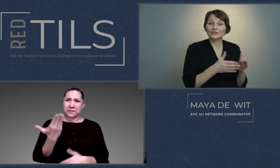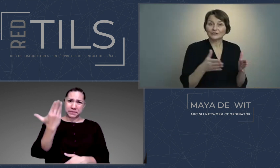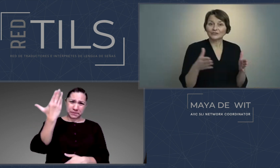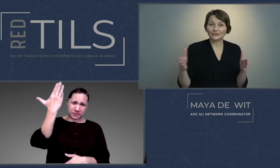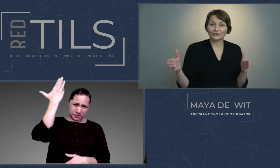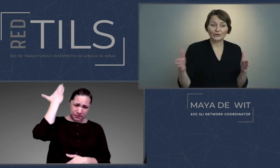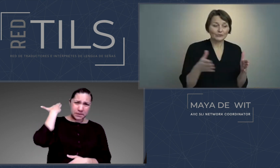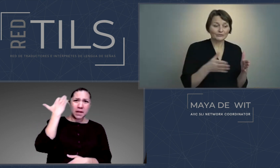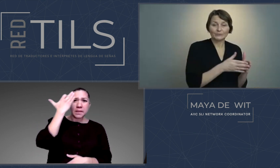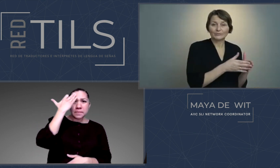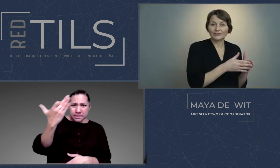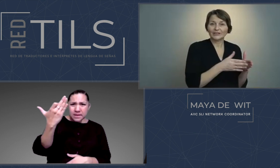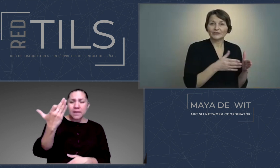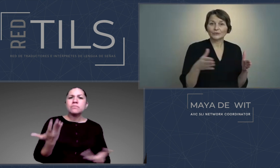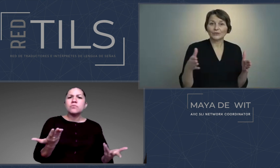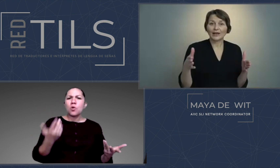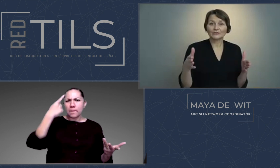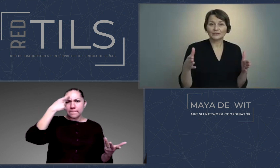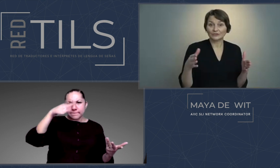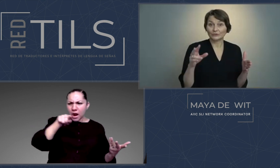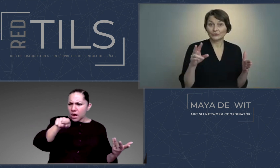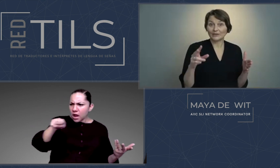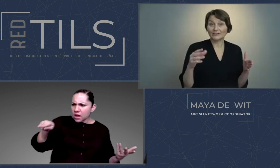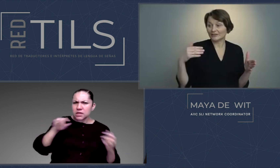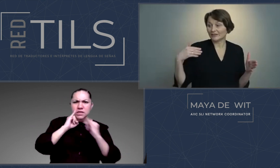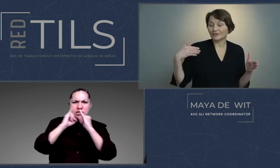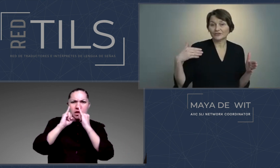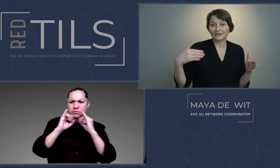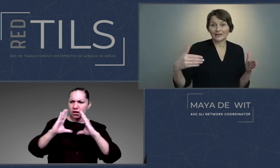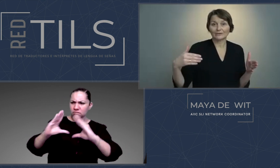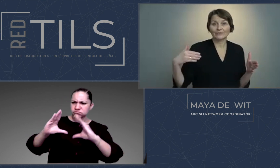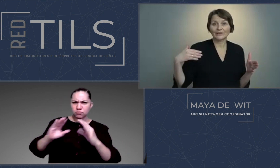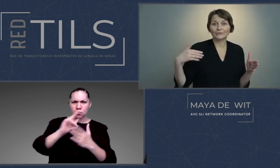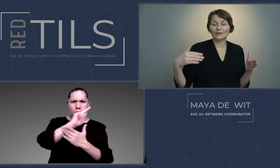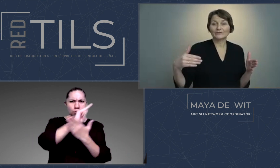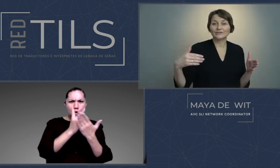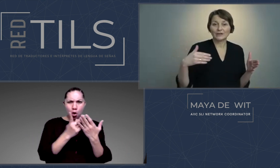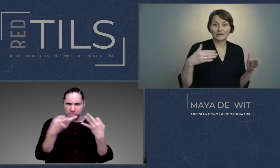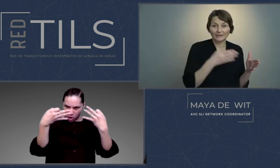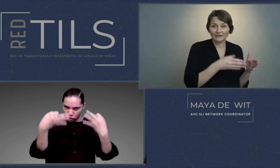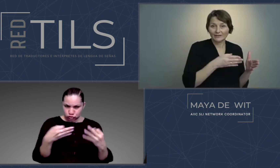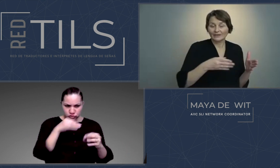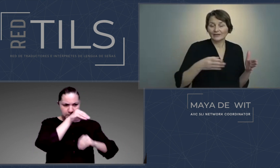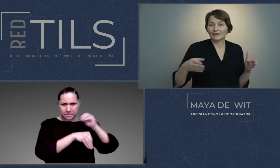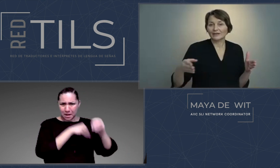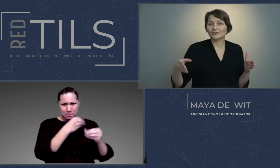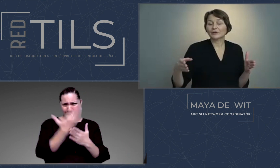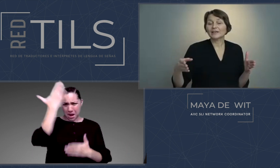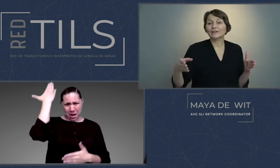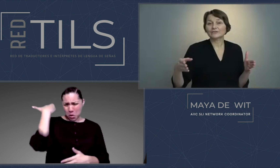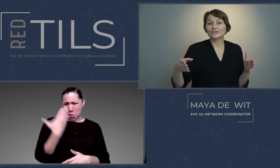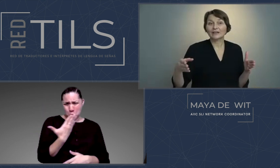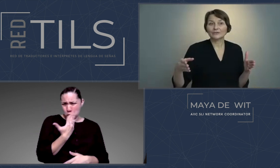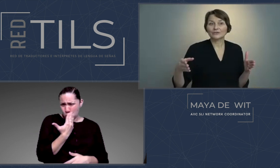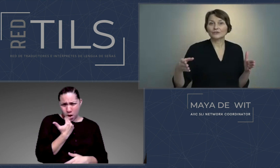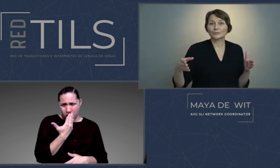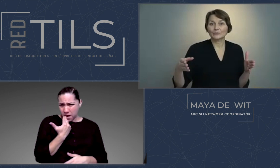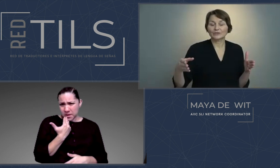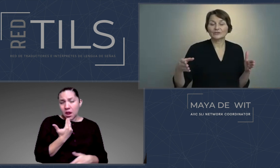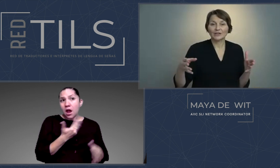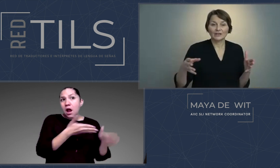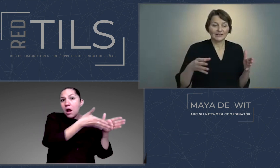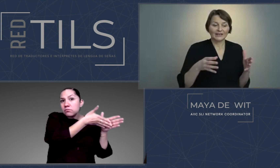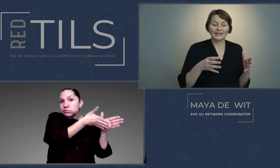programas de formación de intérpretes de lenguas de señas. Entonces, los últimos 20 años es que hemos